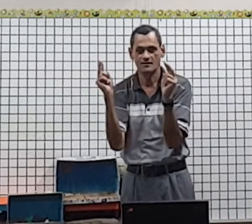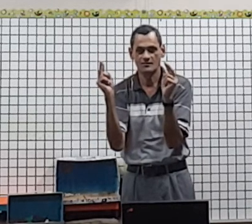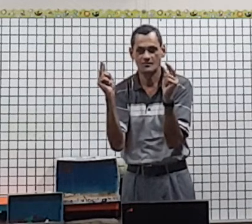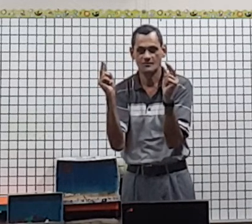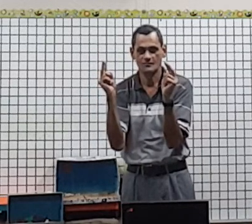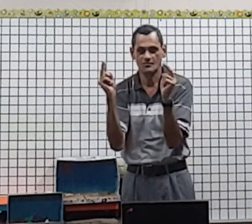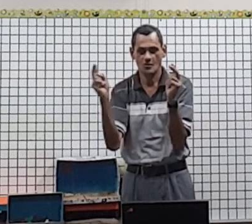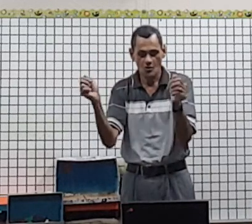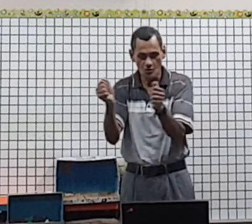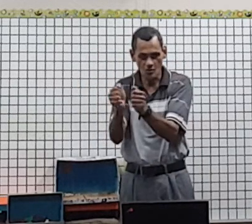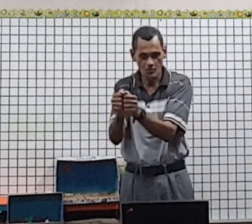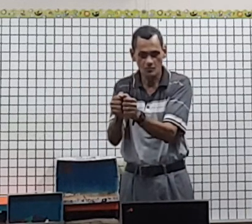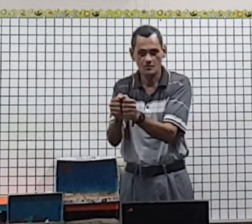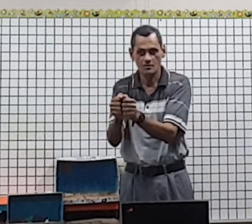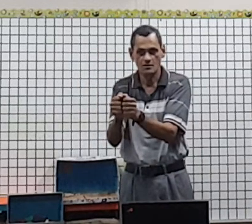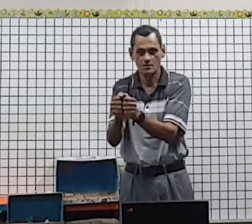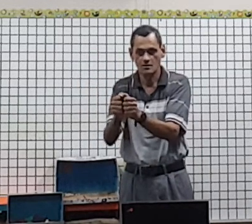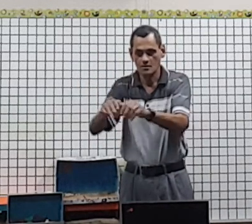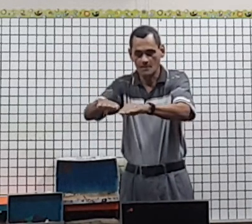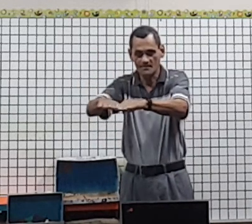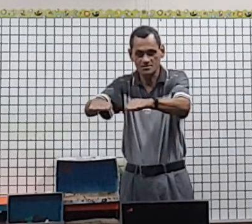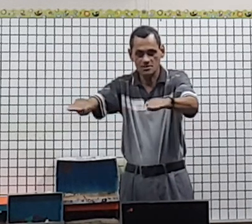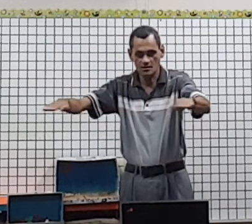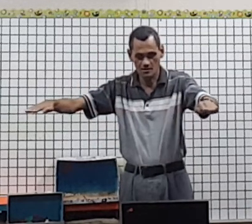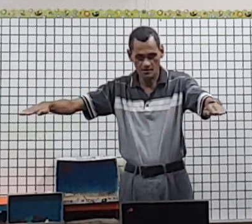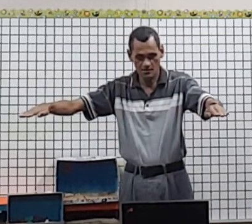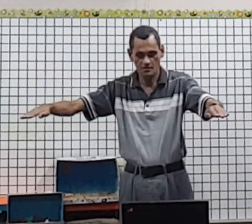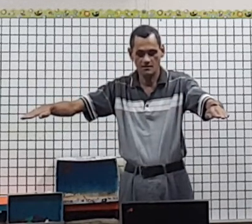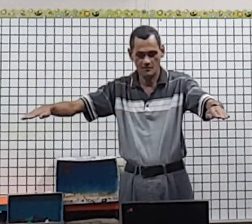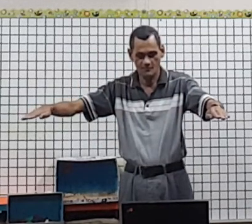Nevera, refrigerador, con mesa,